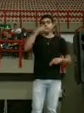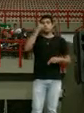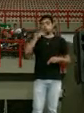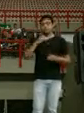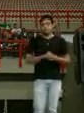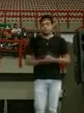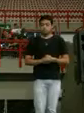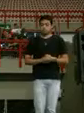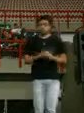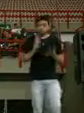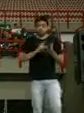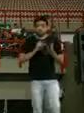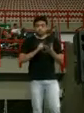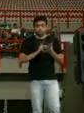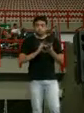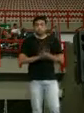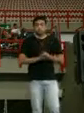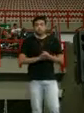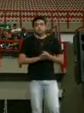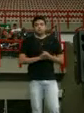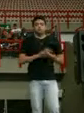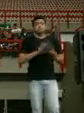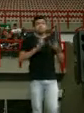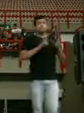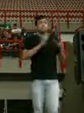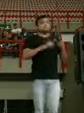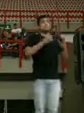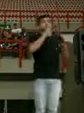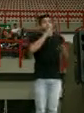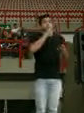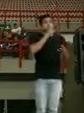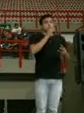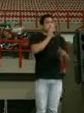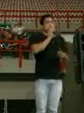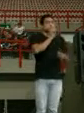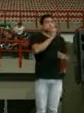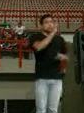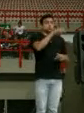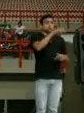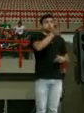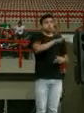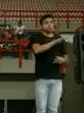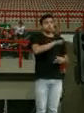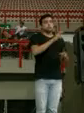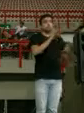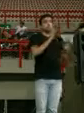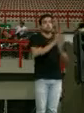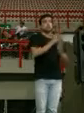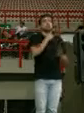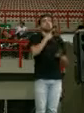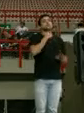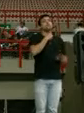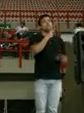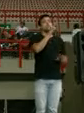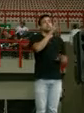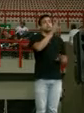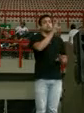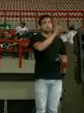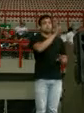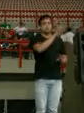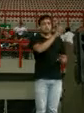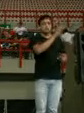fraco. Verdadeiro. Quando o homem sussurra, o som é baixo, porque a voz é grave. E